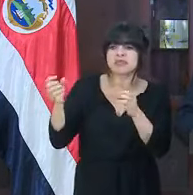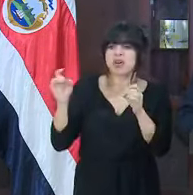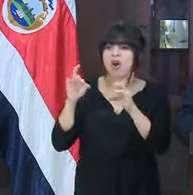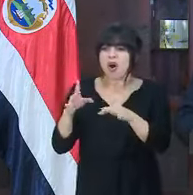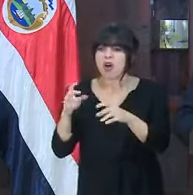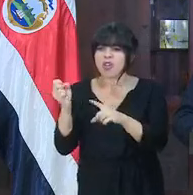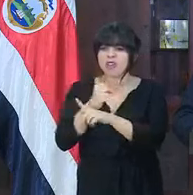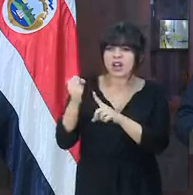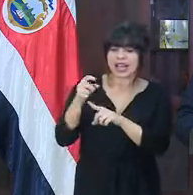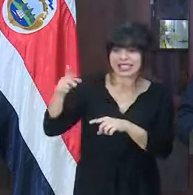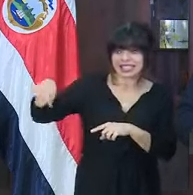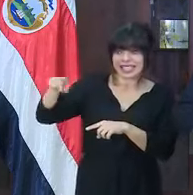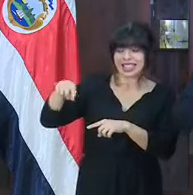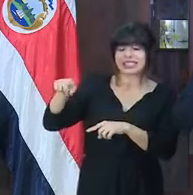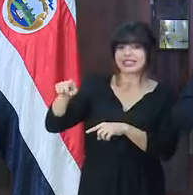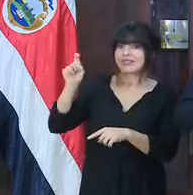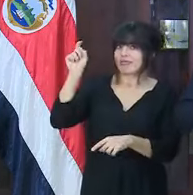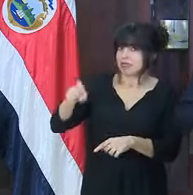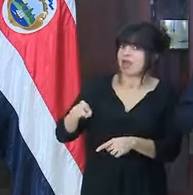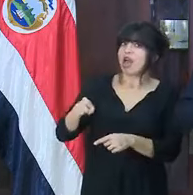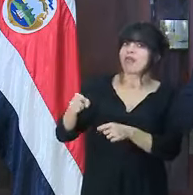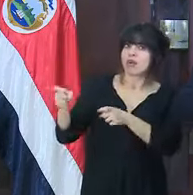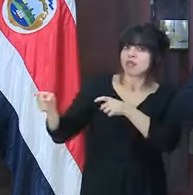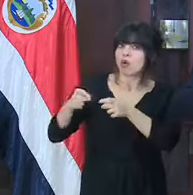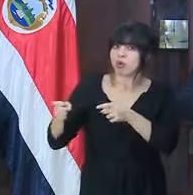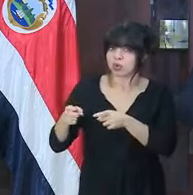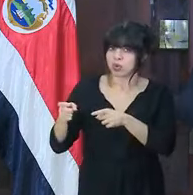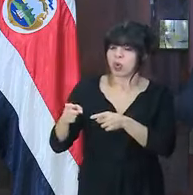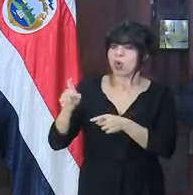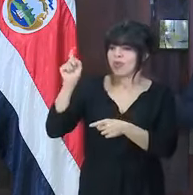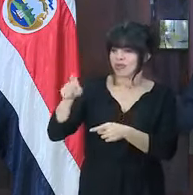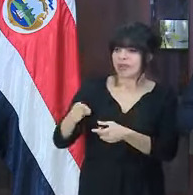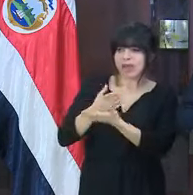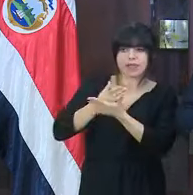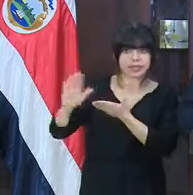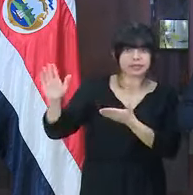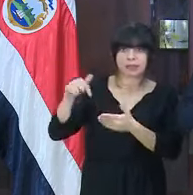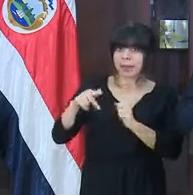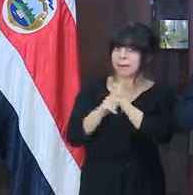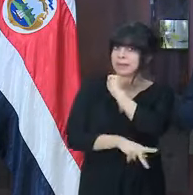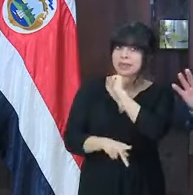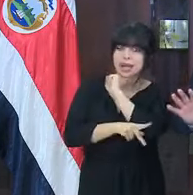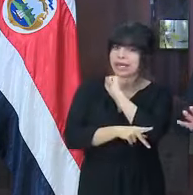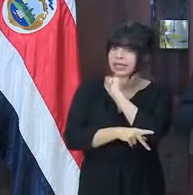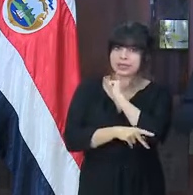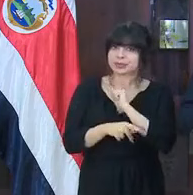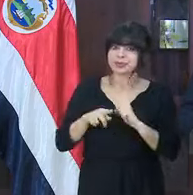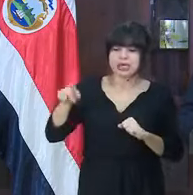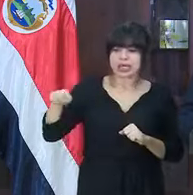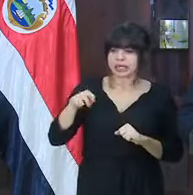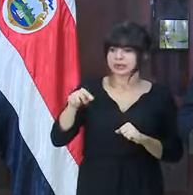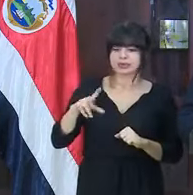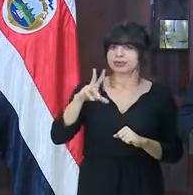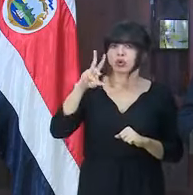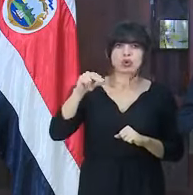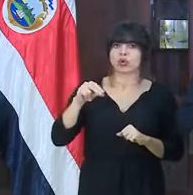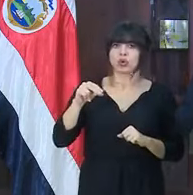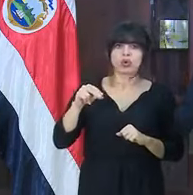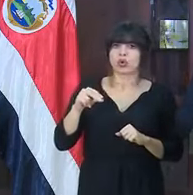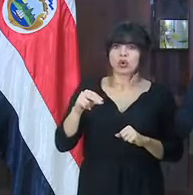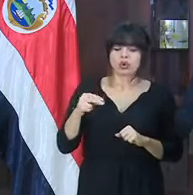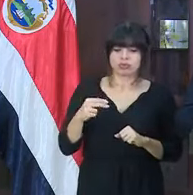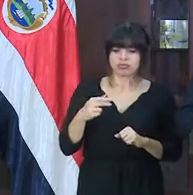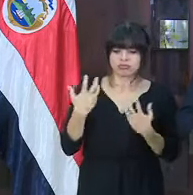violencia deben de tener control, deben de ser erradicados del país y no son sujeto